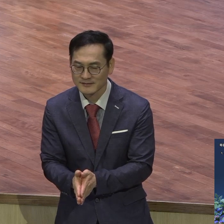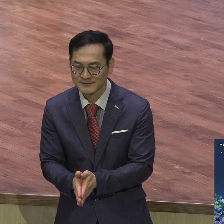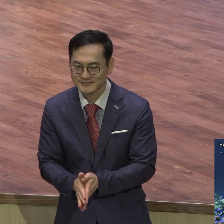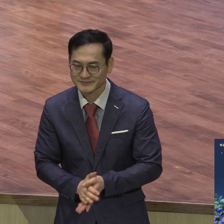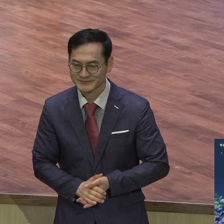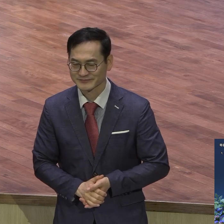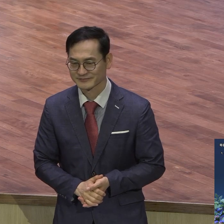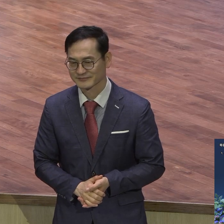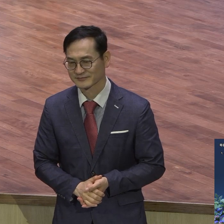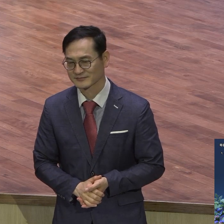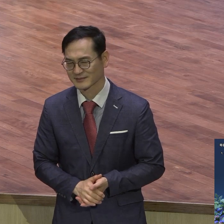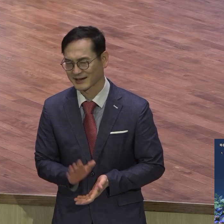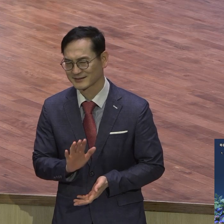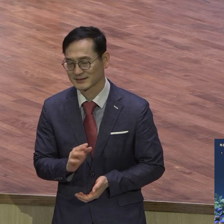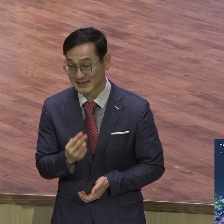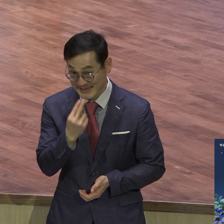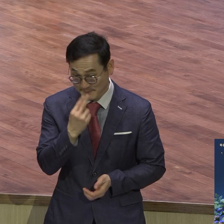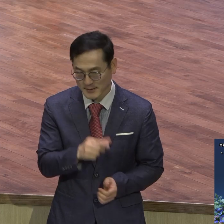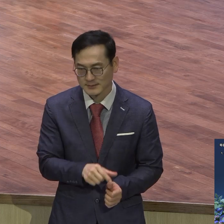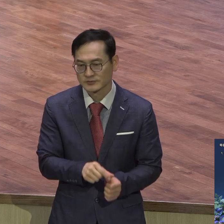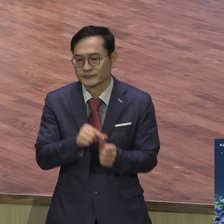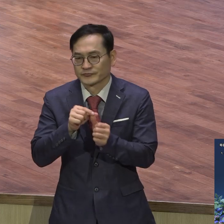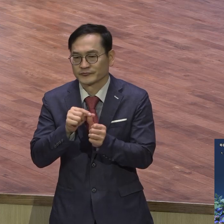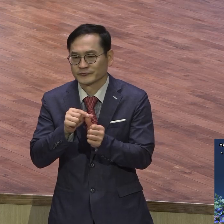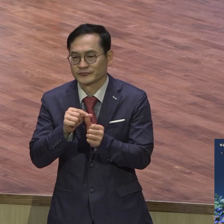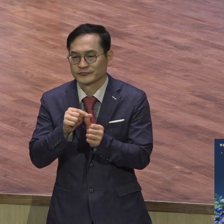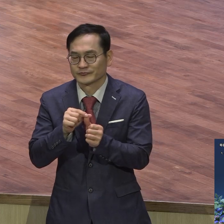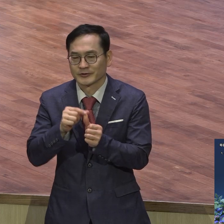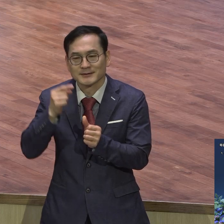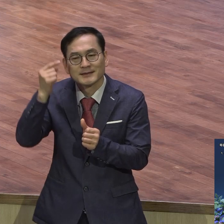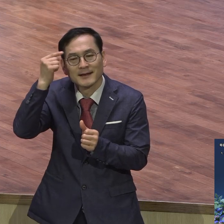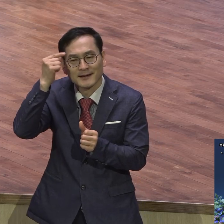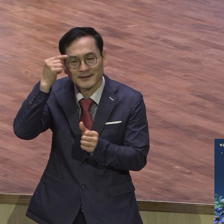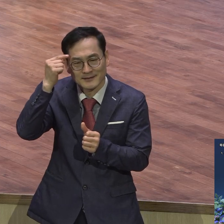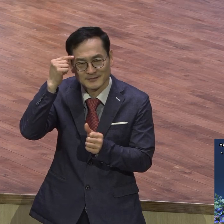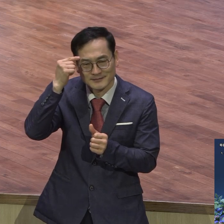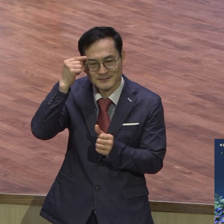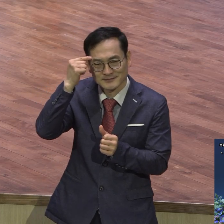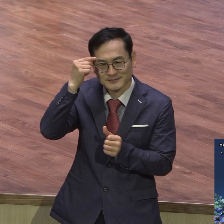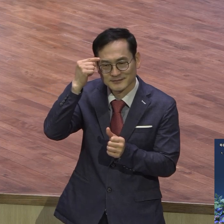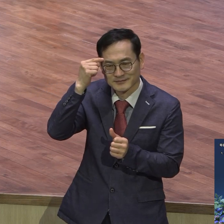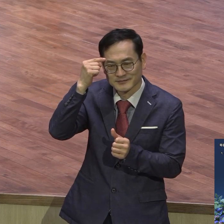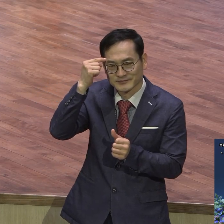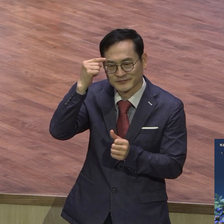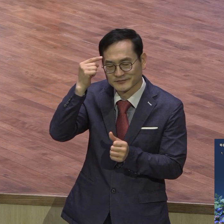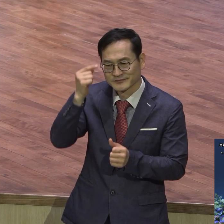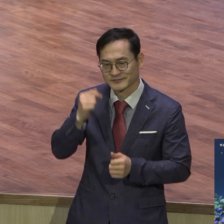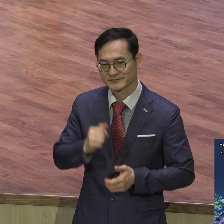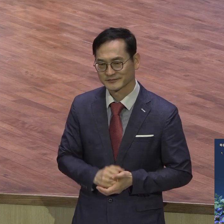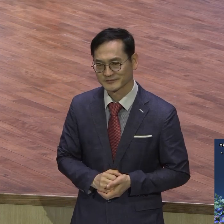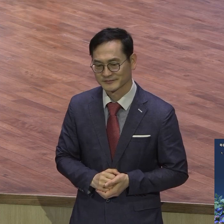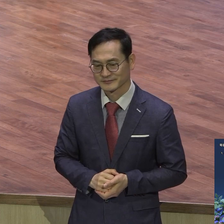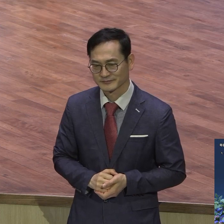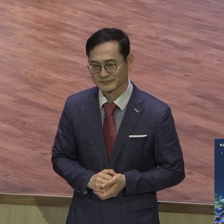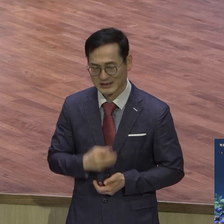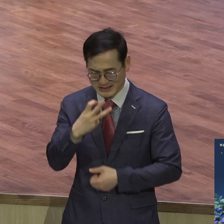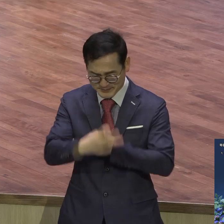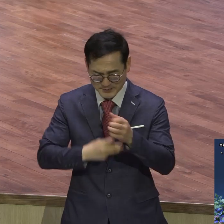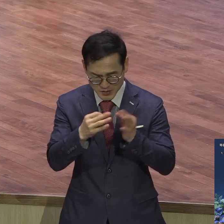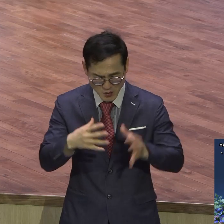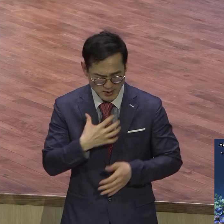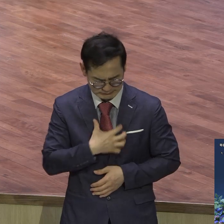생명살리며 영적 시각으로 다 처음부터 모든 그렇게 힘들게 13년을 괴롭힌